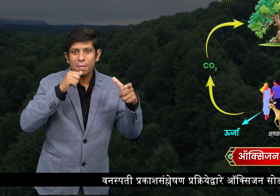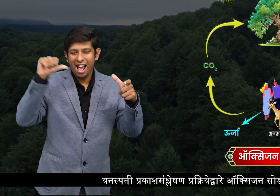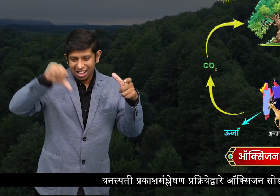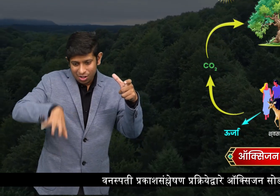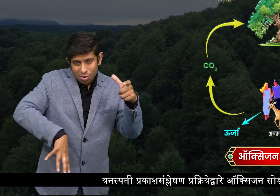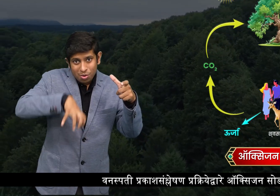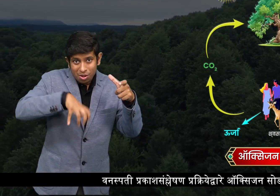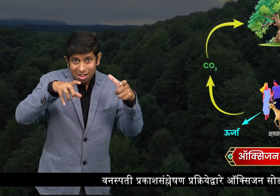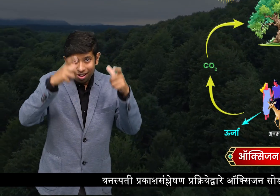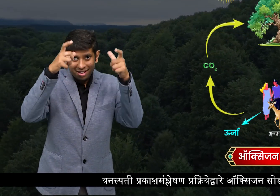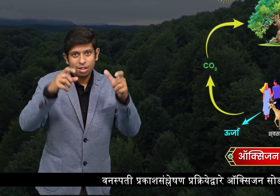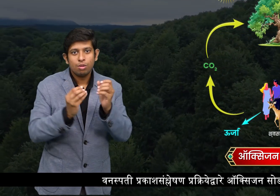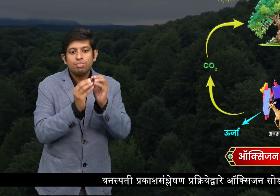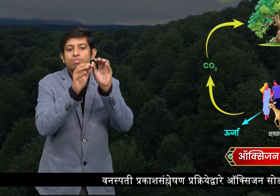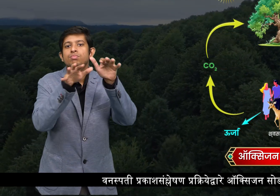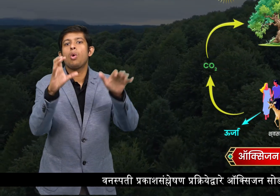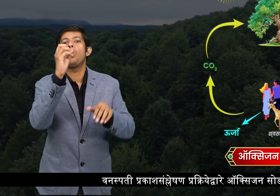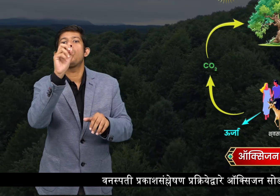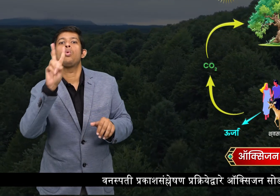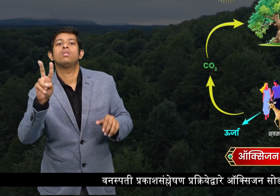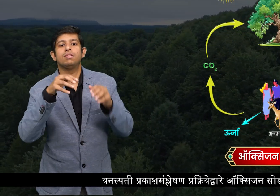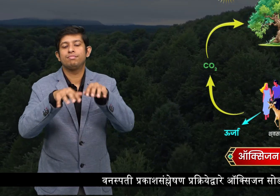प्रकाशसंश्लेषण प्रक्रियेद्वारे ऑक्सिजन सोडतात.